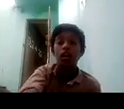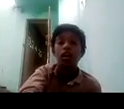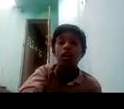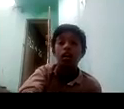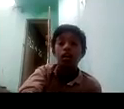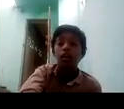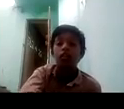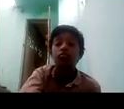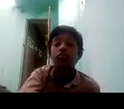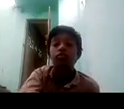సిక్స్త్ వన్